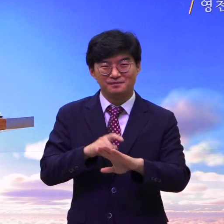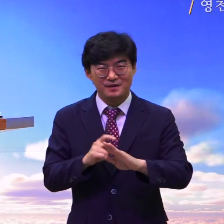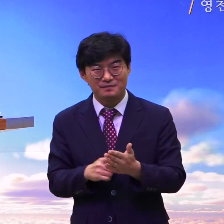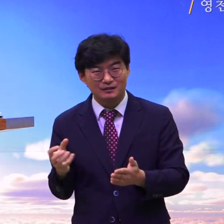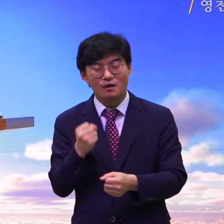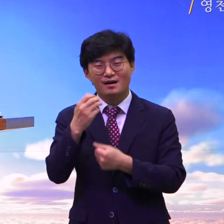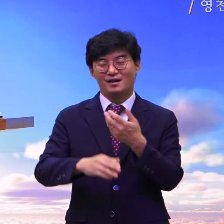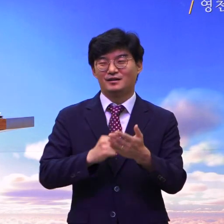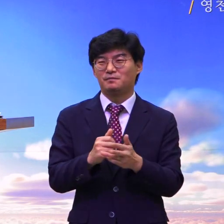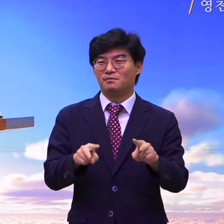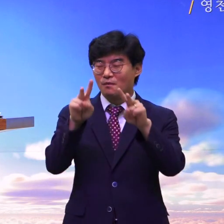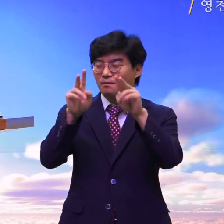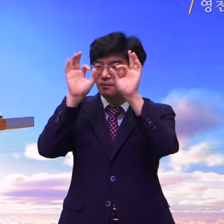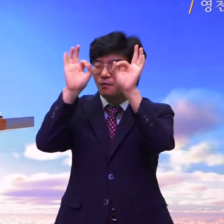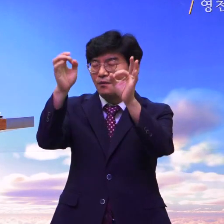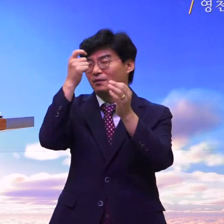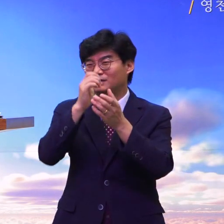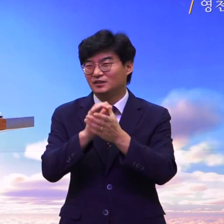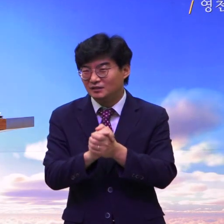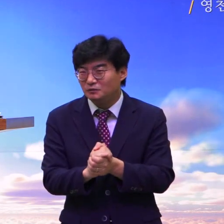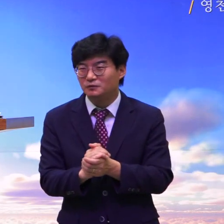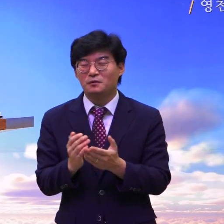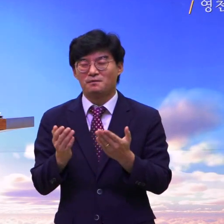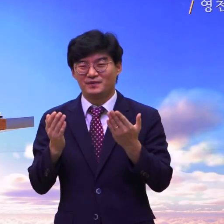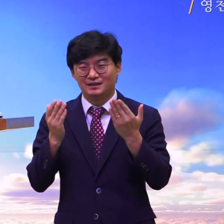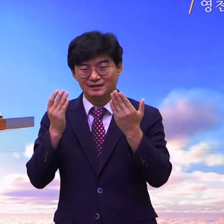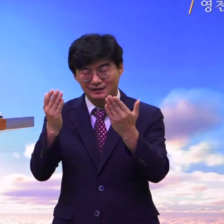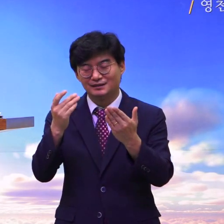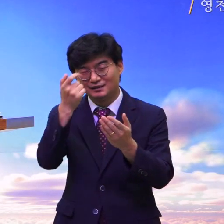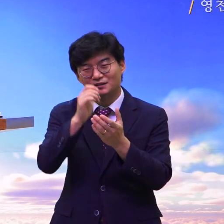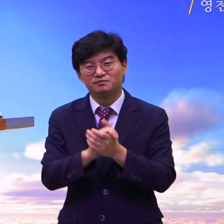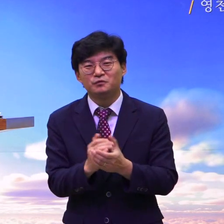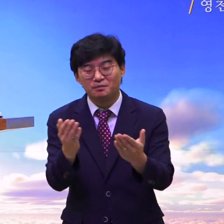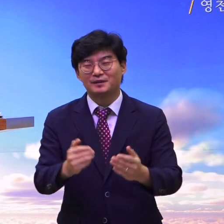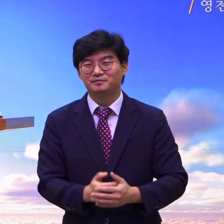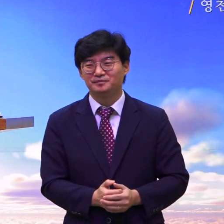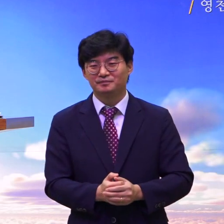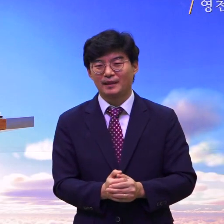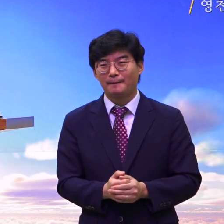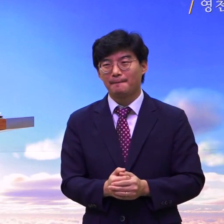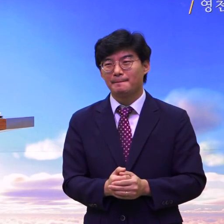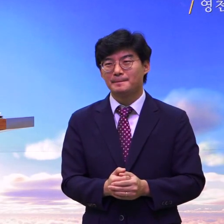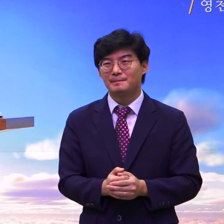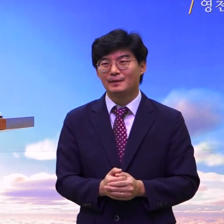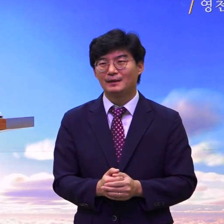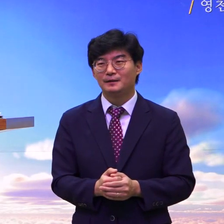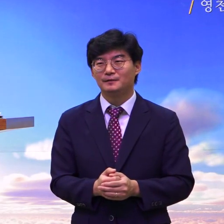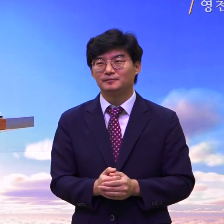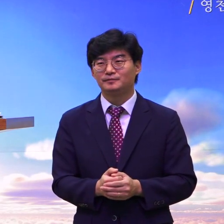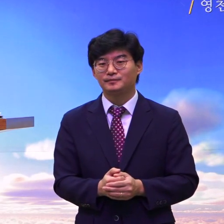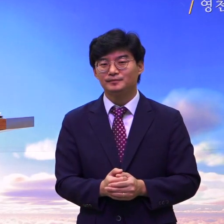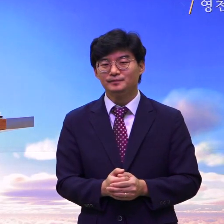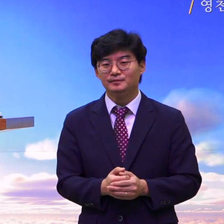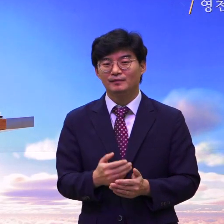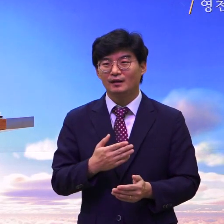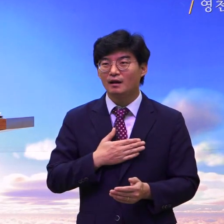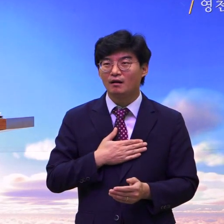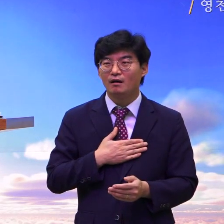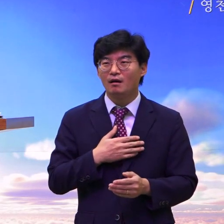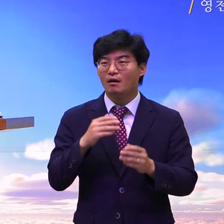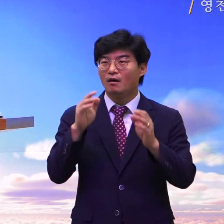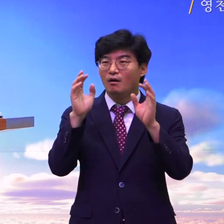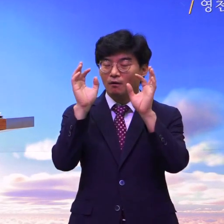바라보고 갈망할 수 있기를 바랍니다. 여러분, 굳이 꼭 하나님, 제가 육신의 눈이 있어서 보는